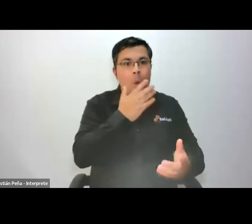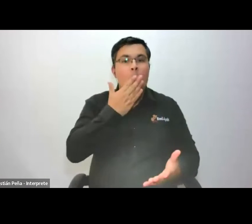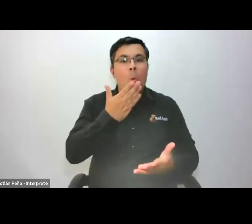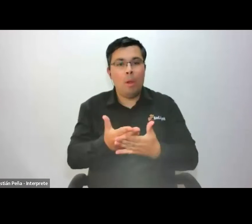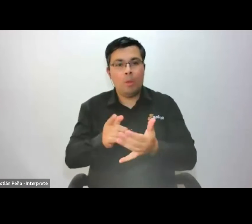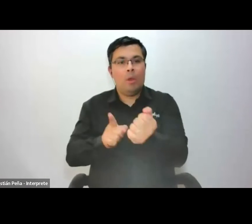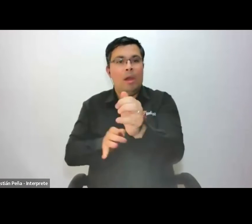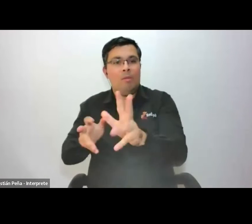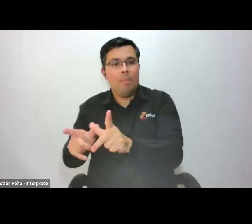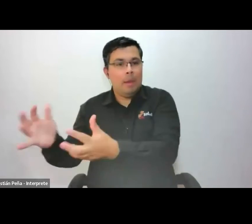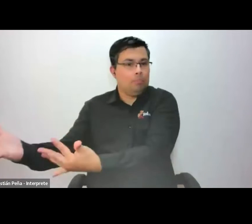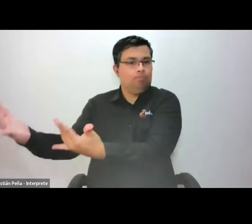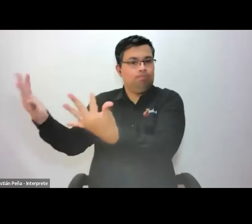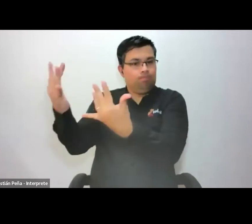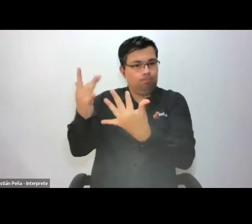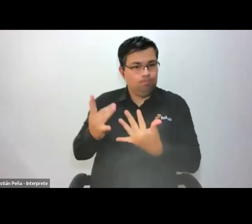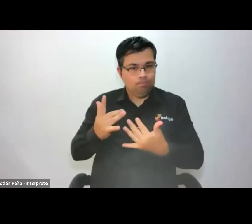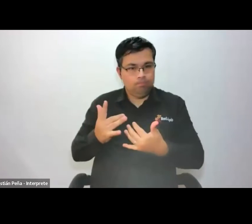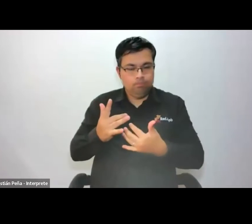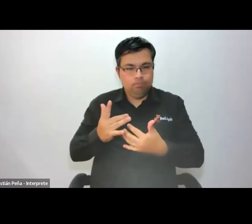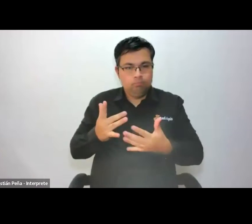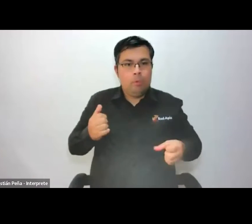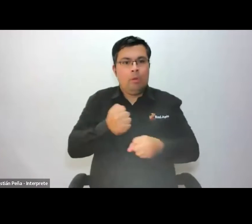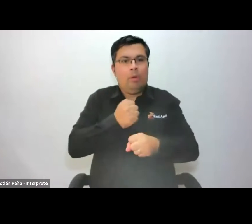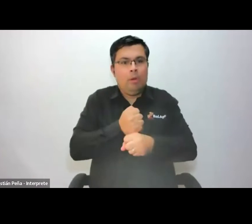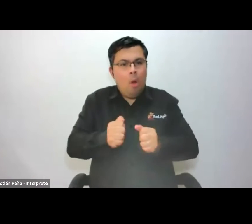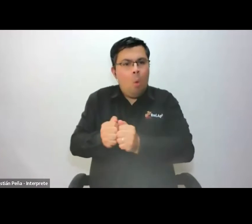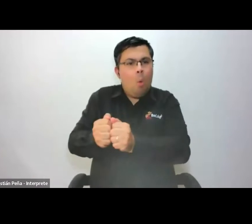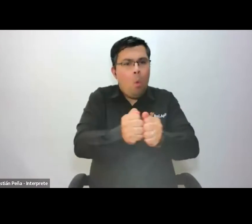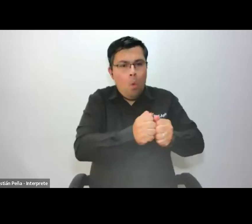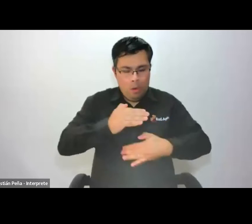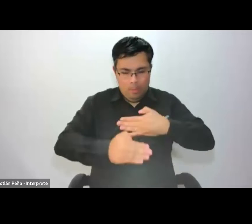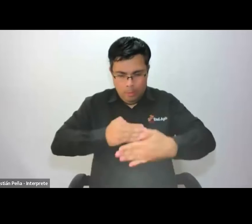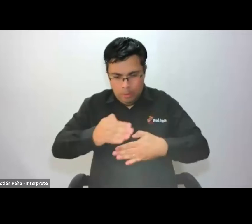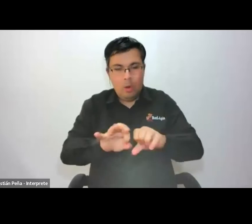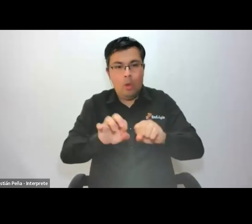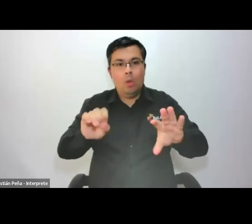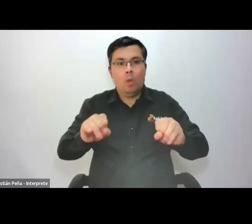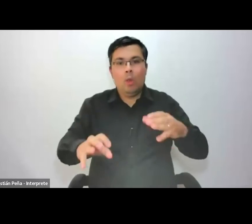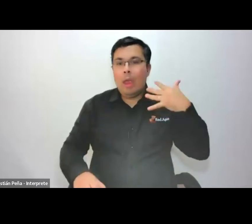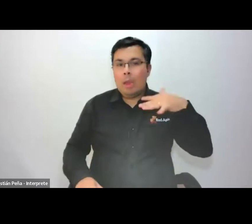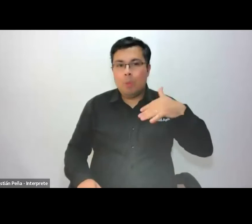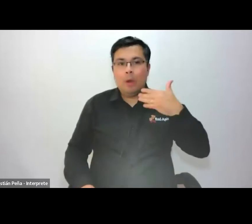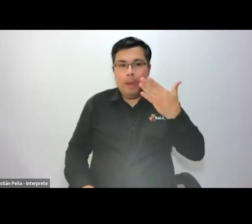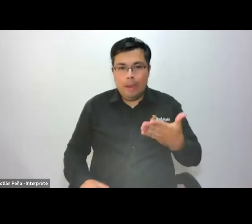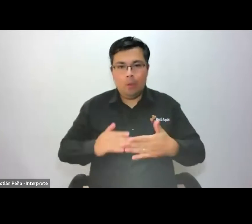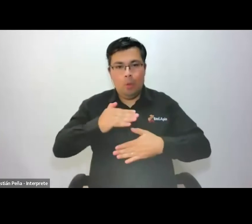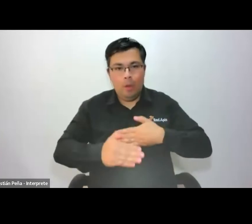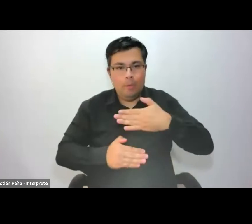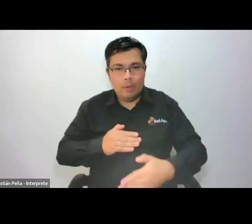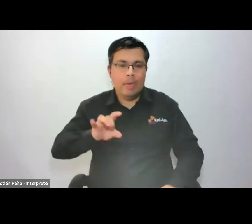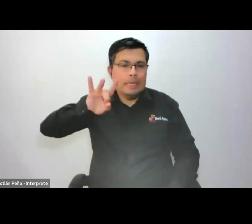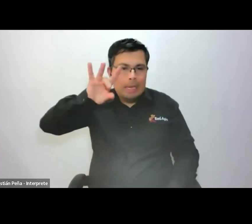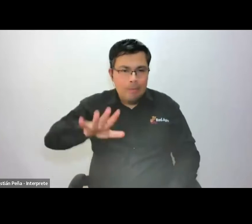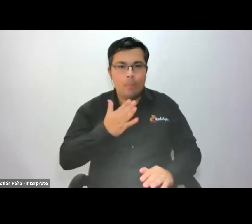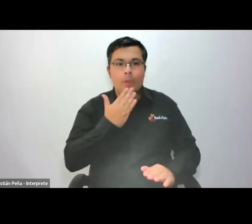Es fundamental avanzar en generar este tipo de instancias, ya que, por ejemplo, sabemos, y también la literatura así lo ha ido